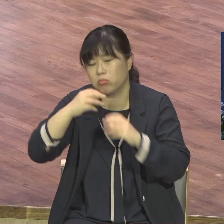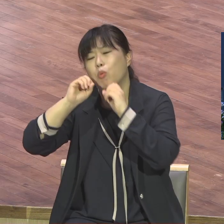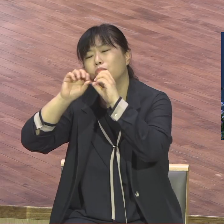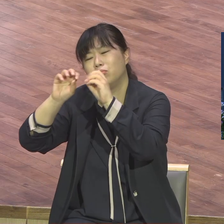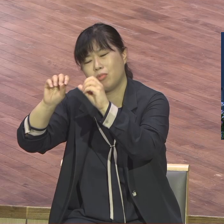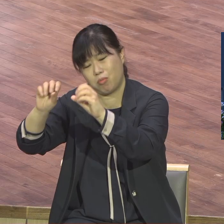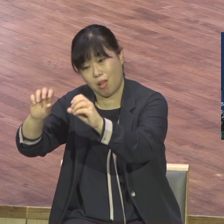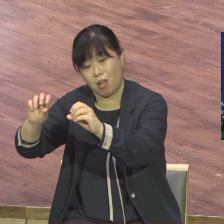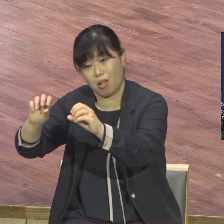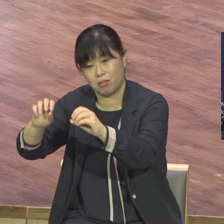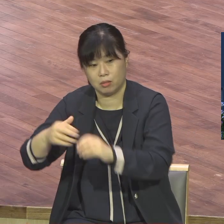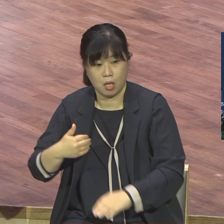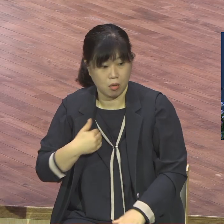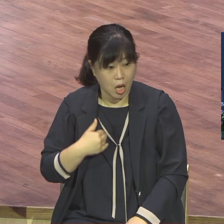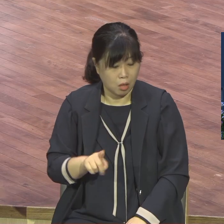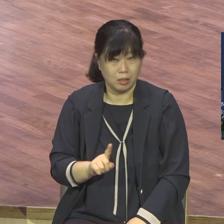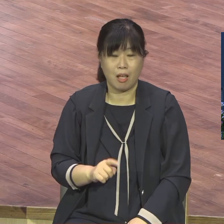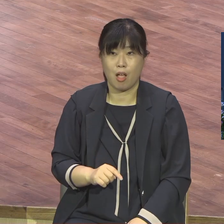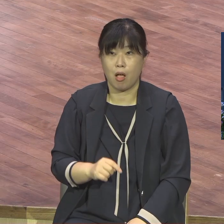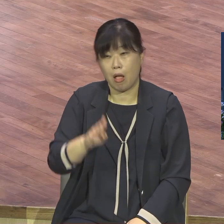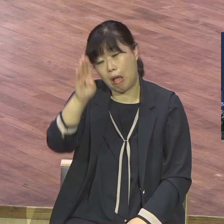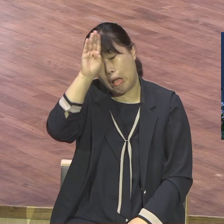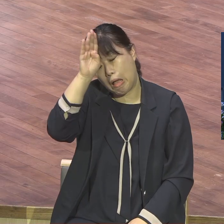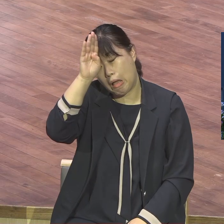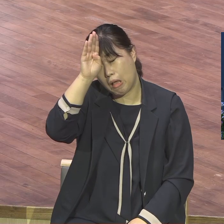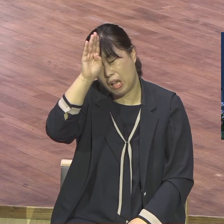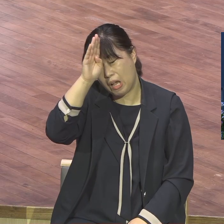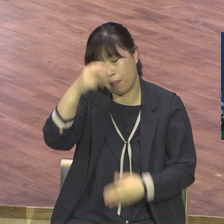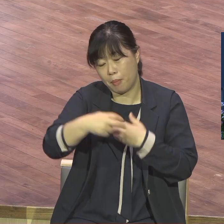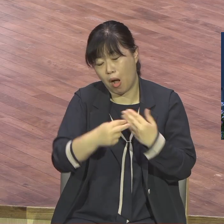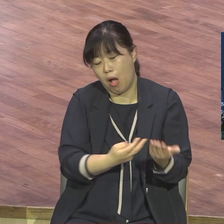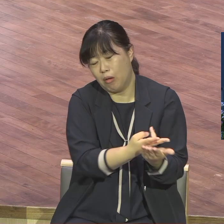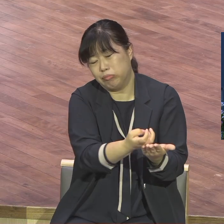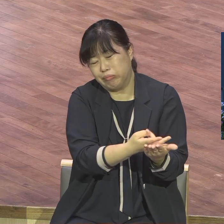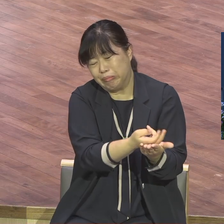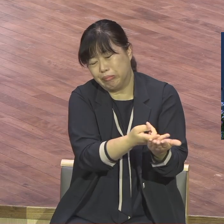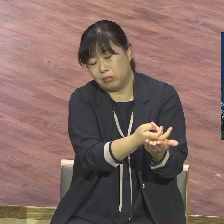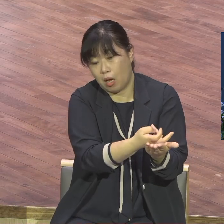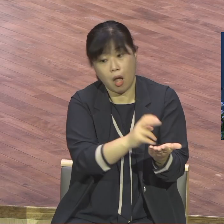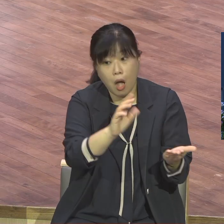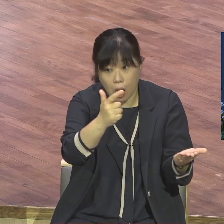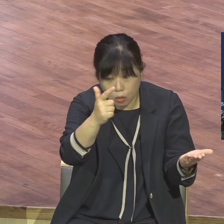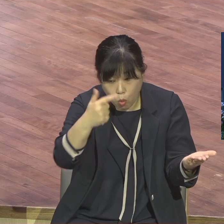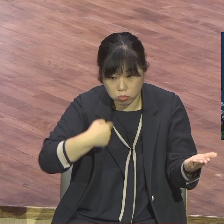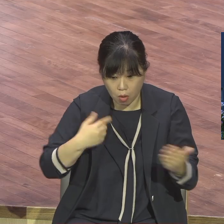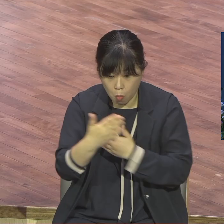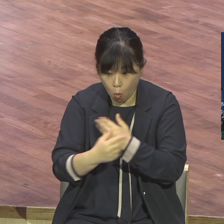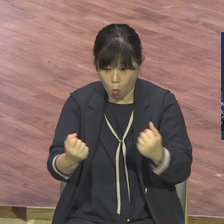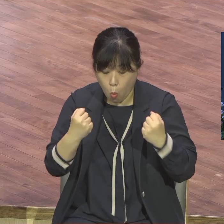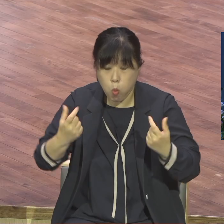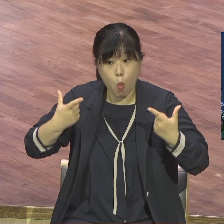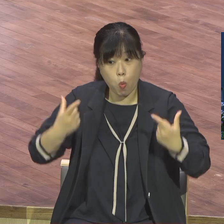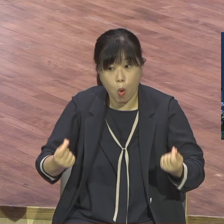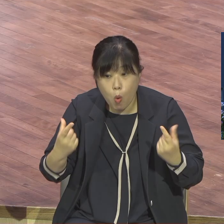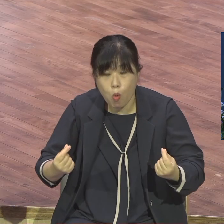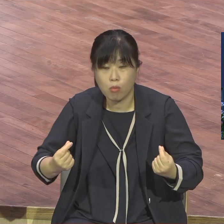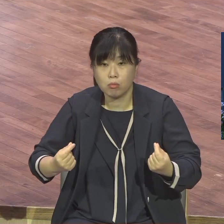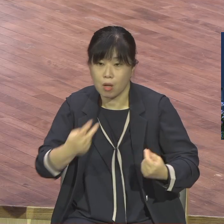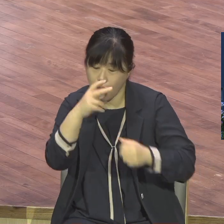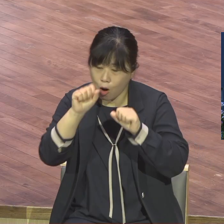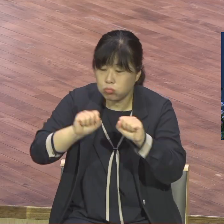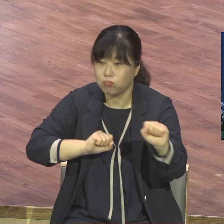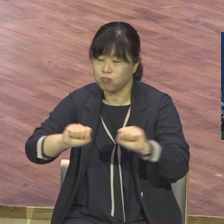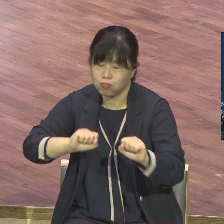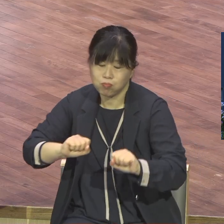병원에 입원해서 응급실에 있는 것이 아니라 내가 무덤 속에 있는 것이 아니라 살아있다는 이거 이 자체가 하나님이